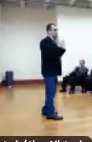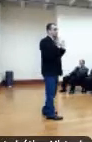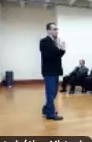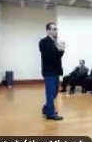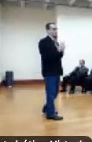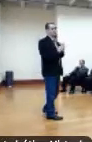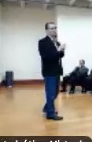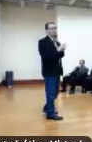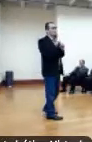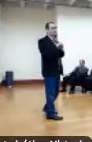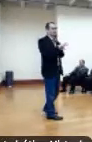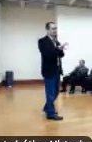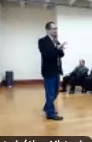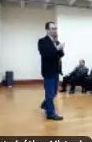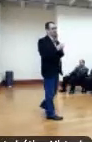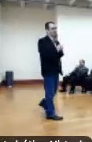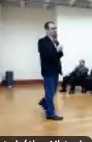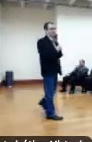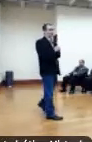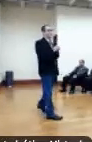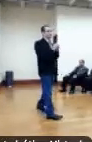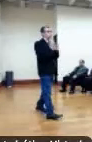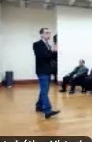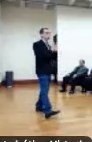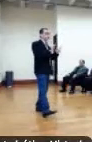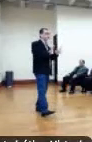hacer un idioma artificial a propósito pudo ser buena,